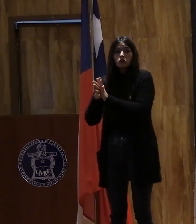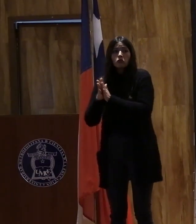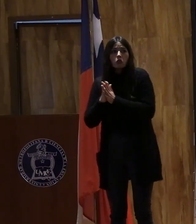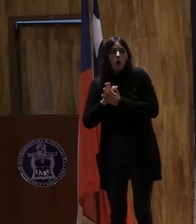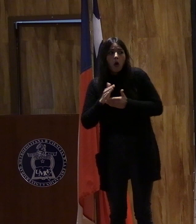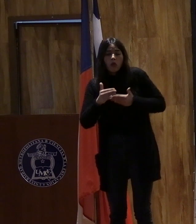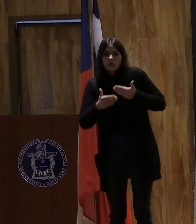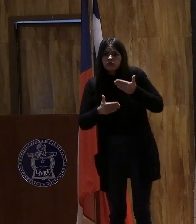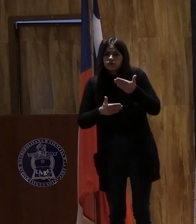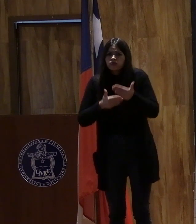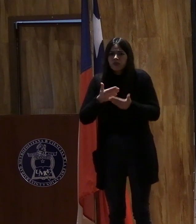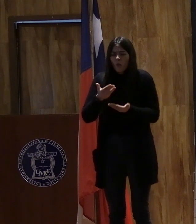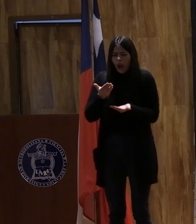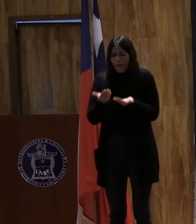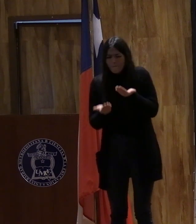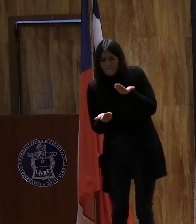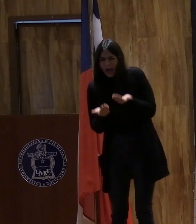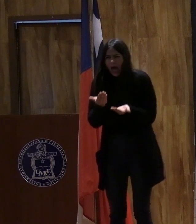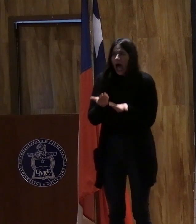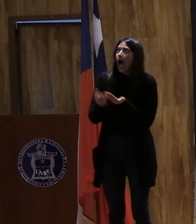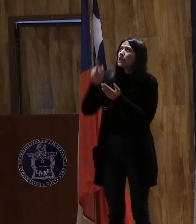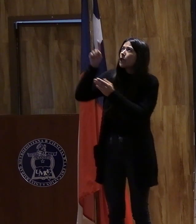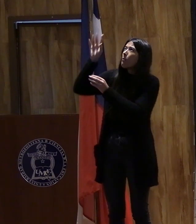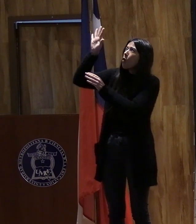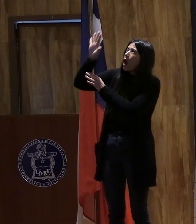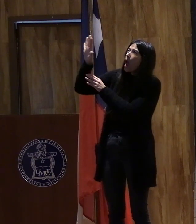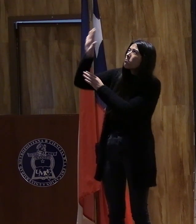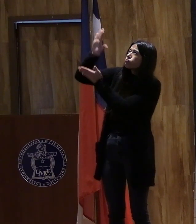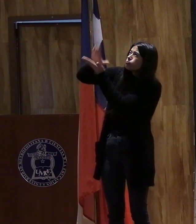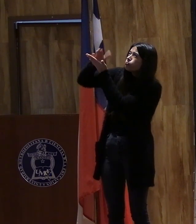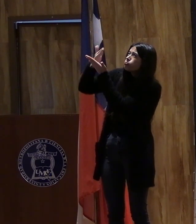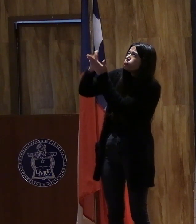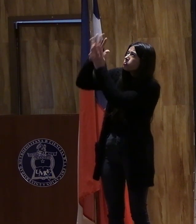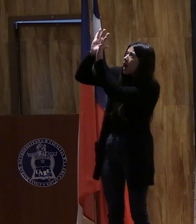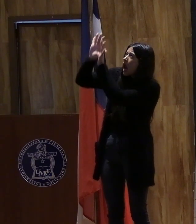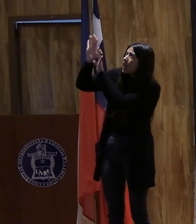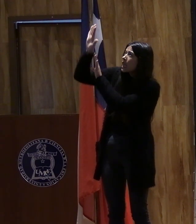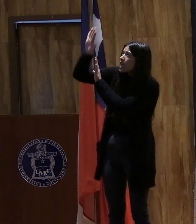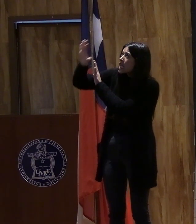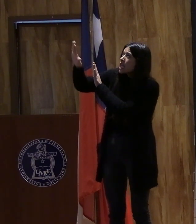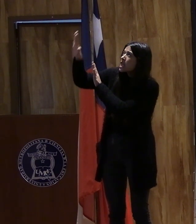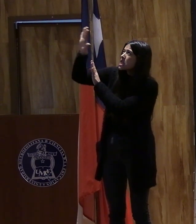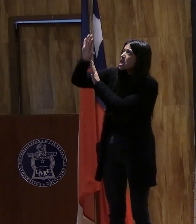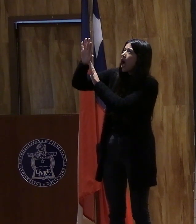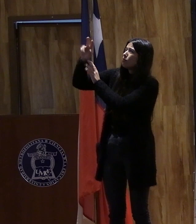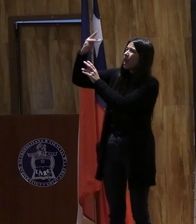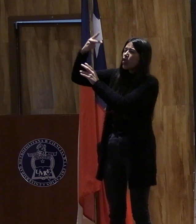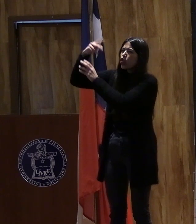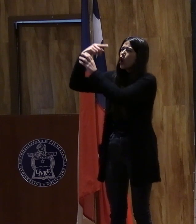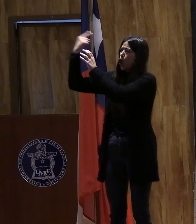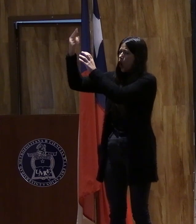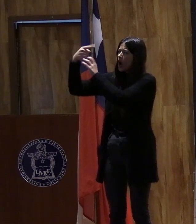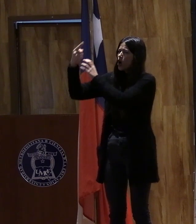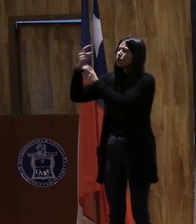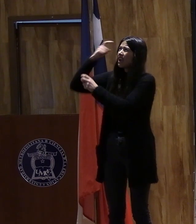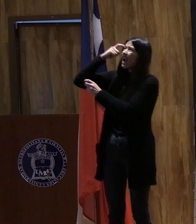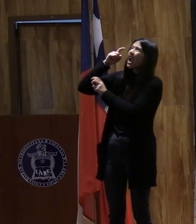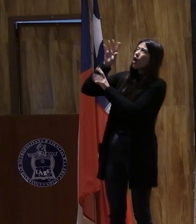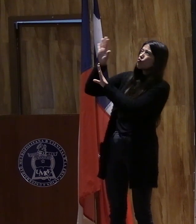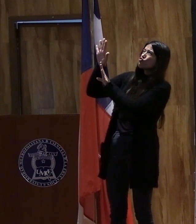que por la masa del Sol, por la estructura que tiene, por la cantidad de hidrógeno, va a